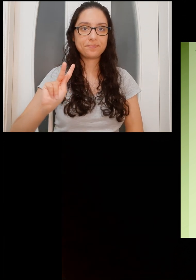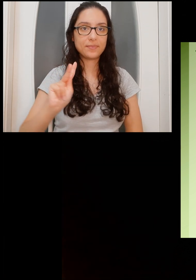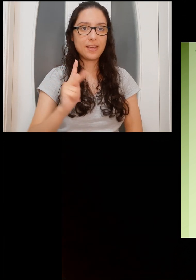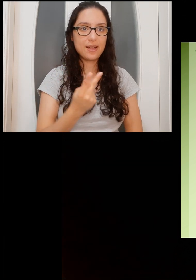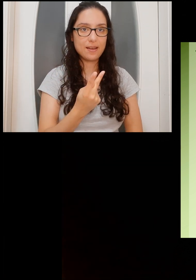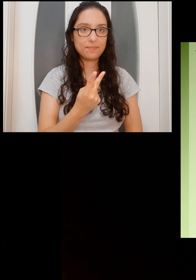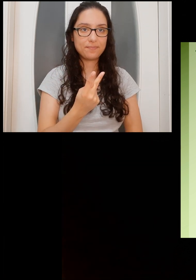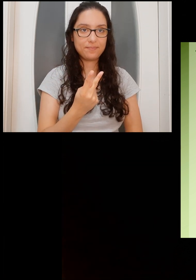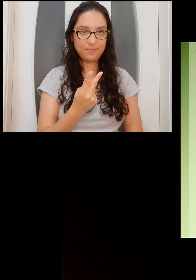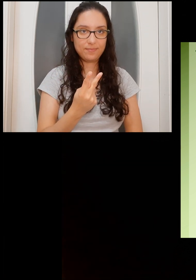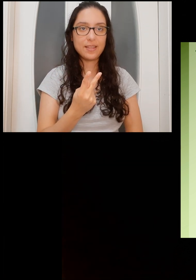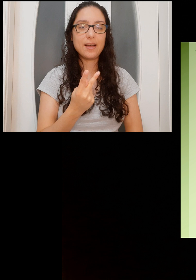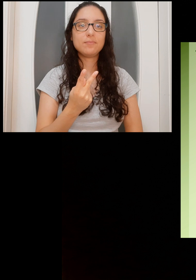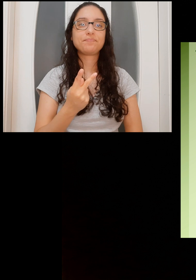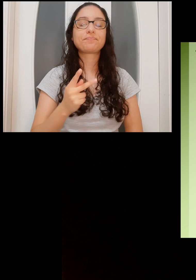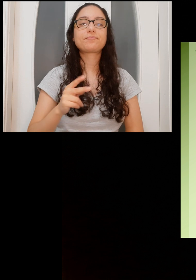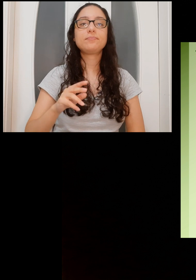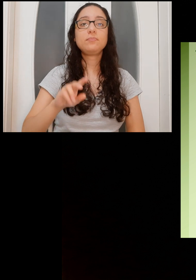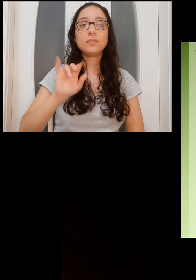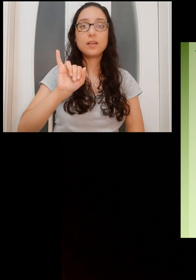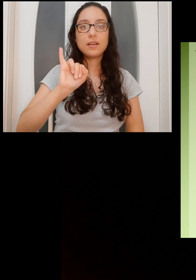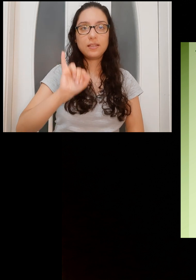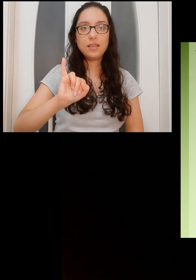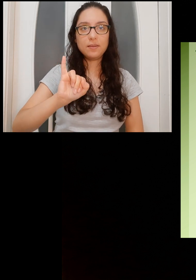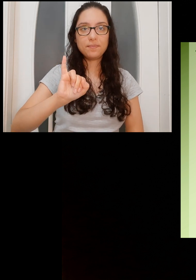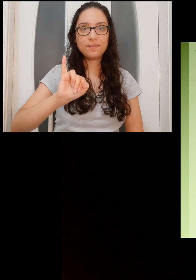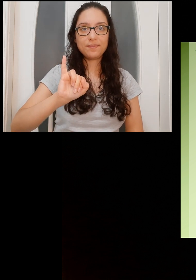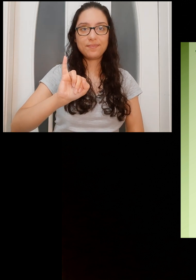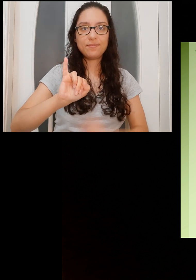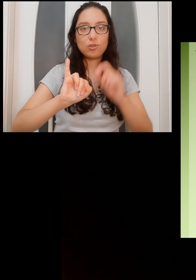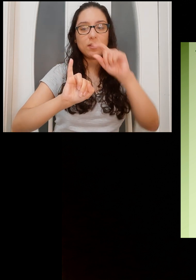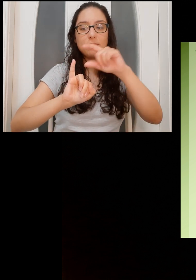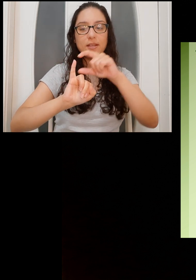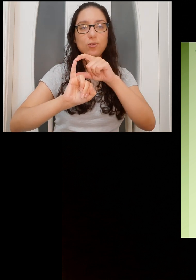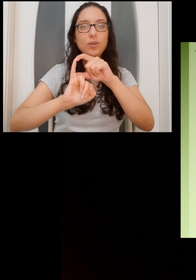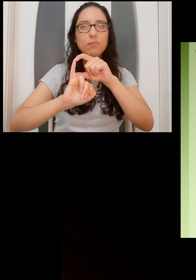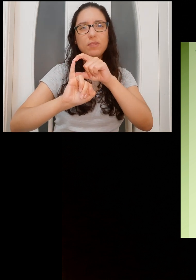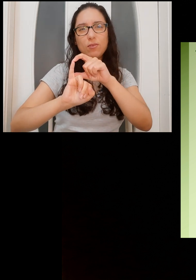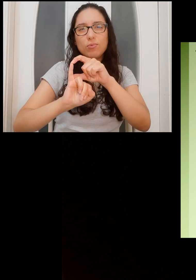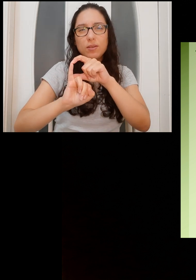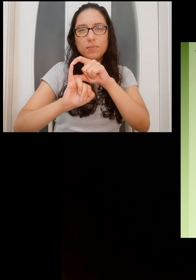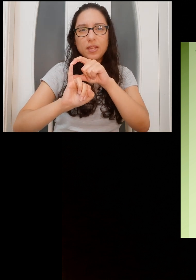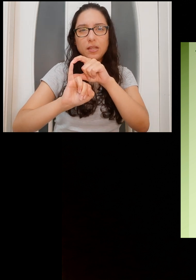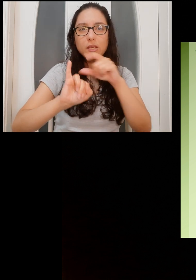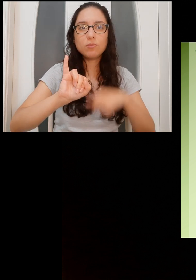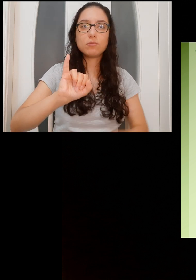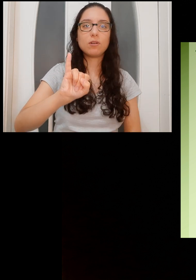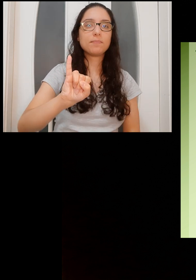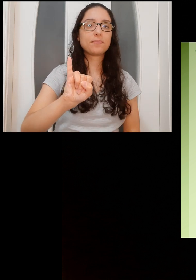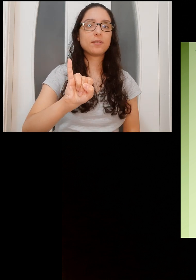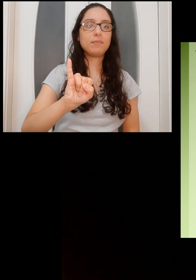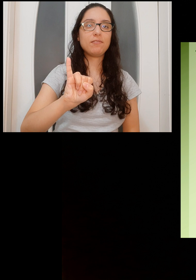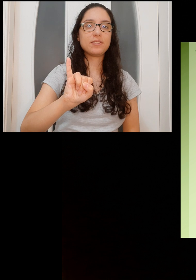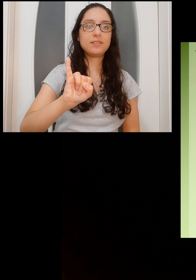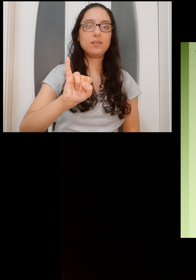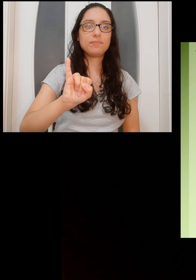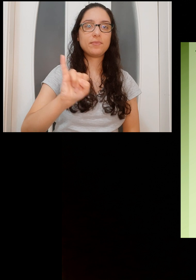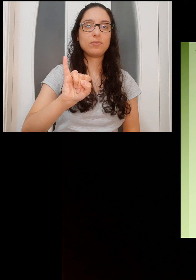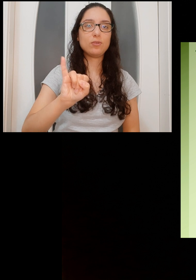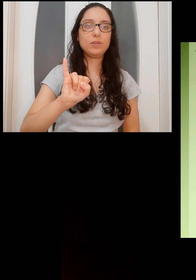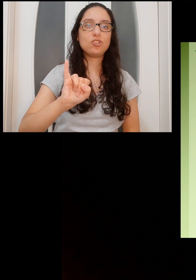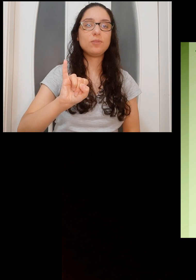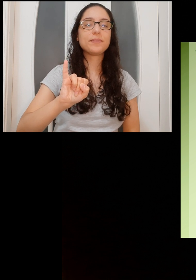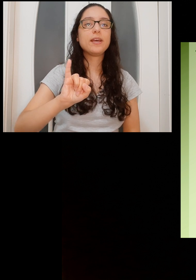H. H. Tá? I. Só lembrar que o I, né? Um I pequenininho, ó, bem